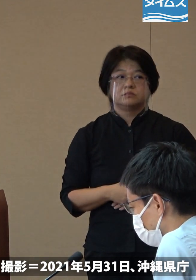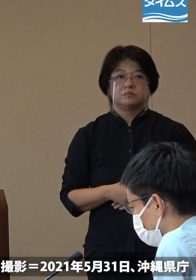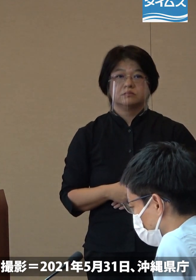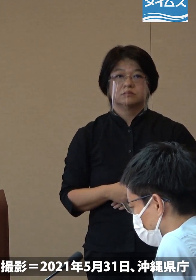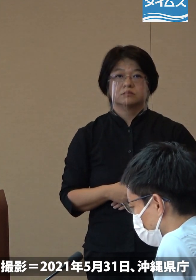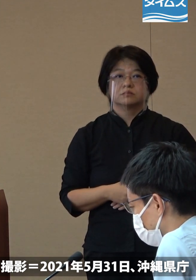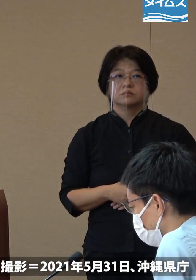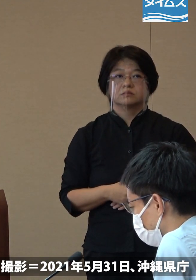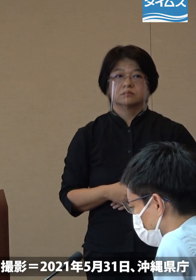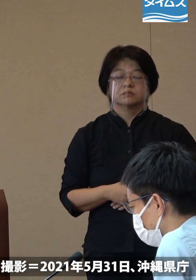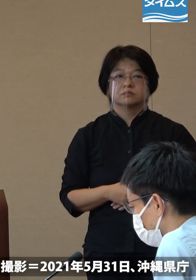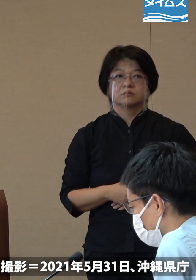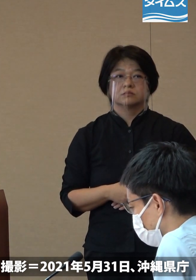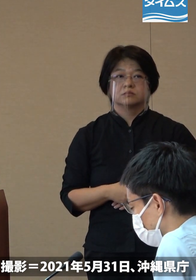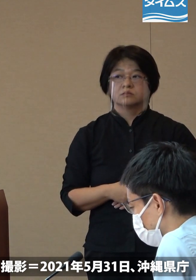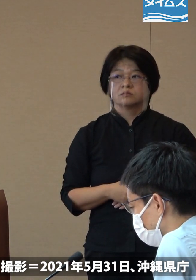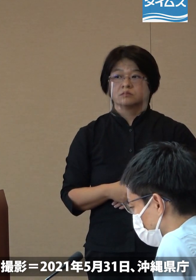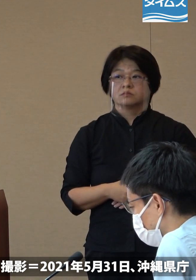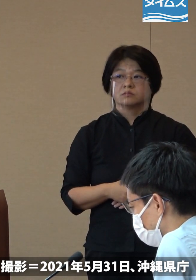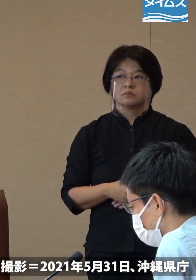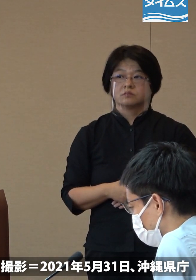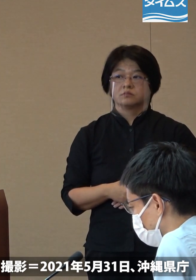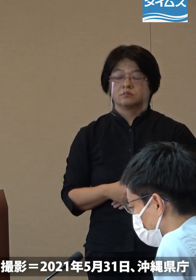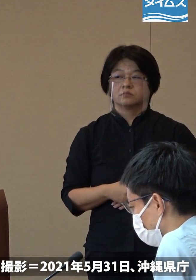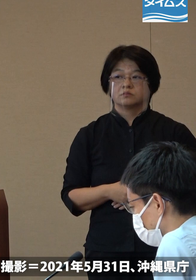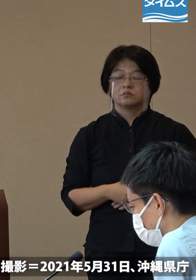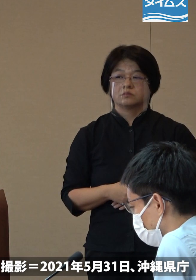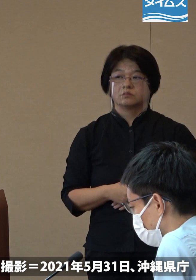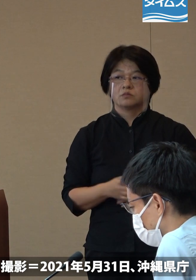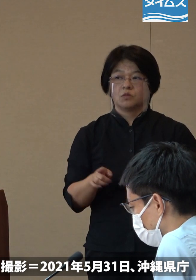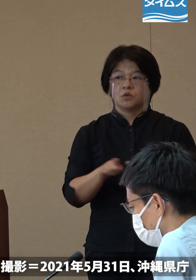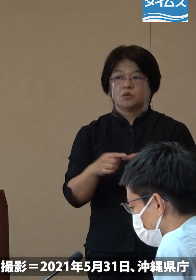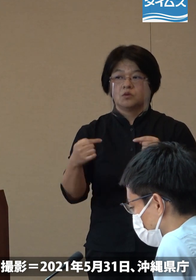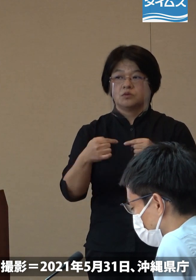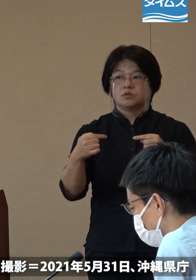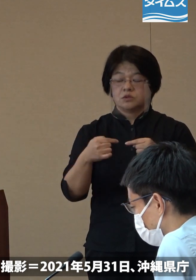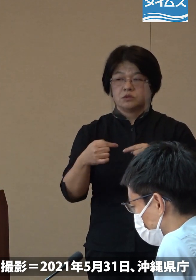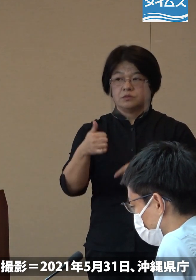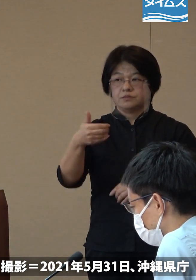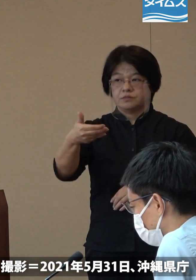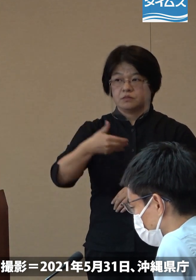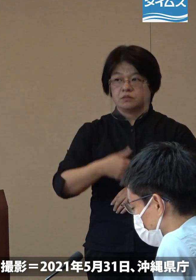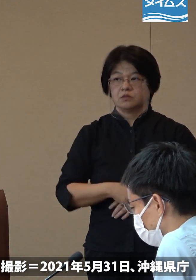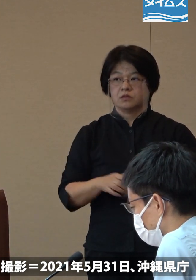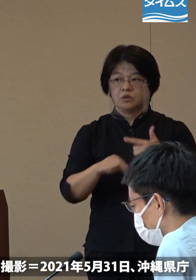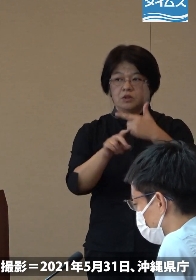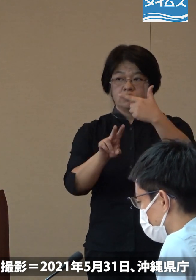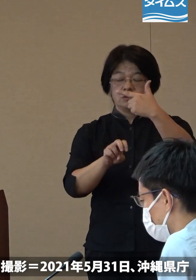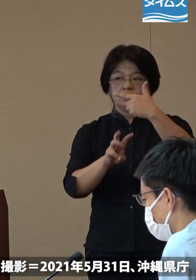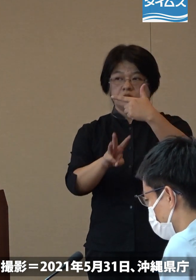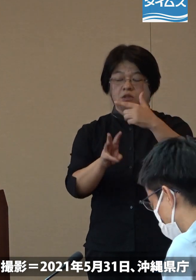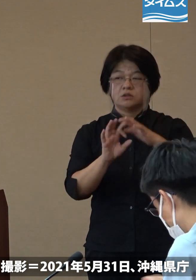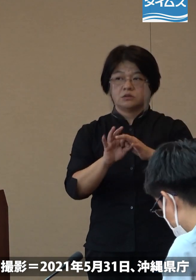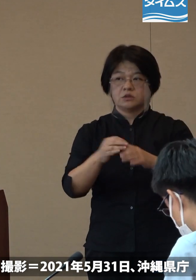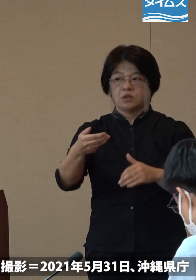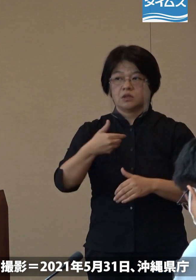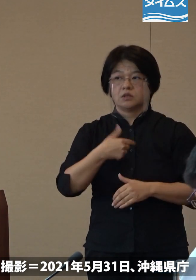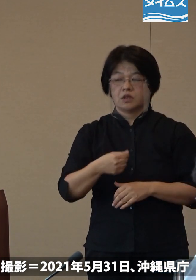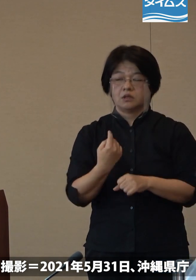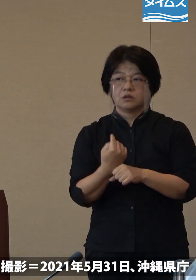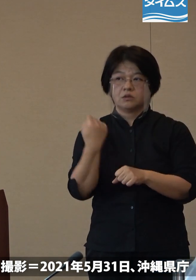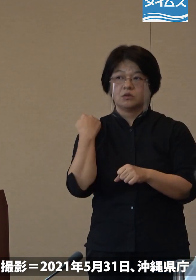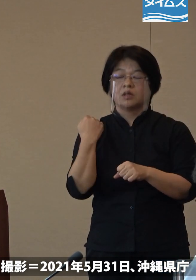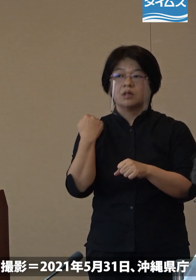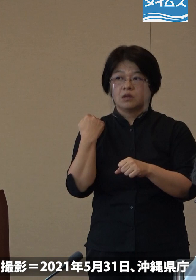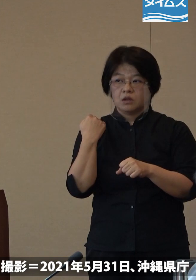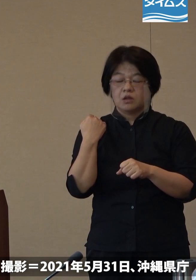よろしいでしょうか。京都通信さんどうぞ。 共同の西山です、 はい、 慰霊の日に関してなんですけれども、昨